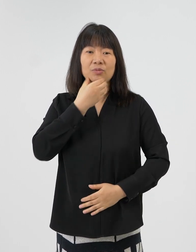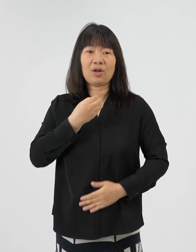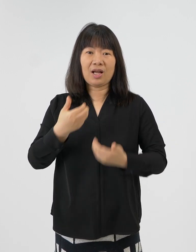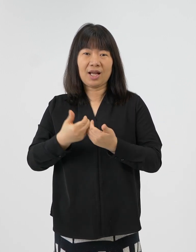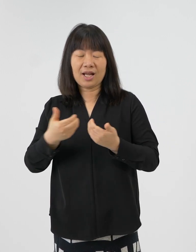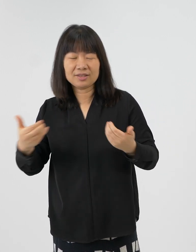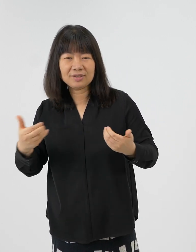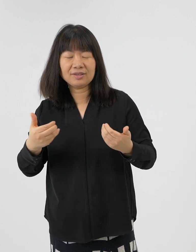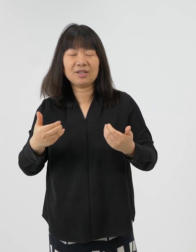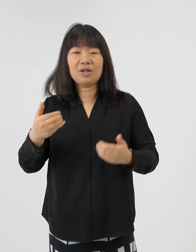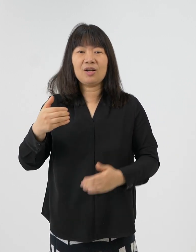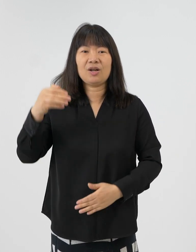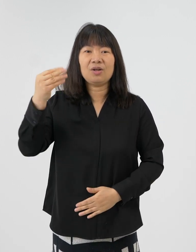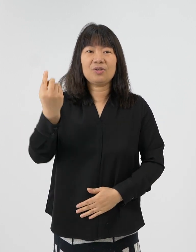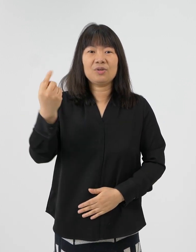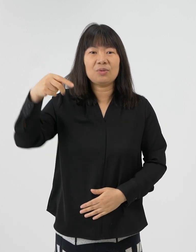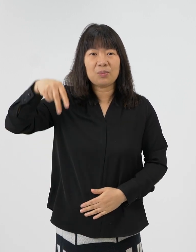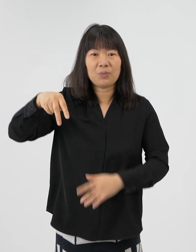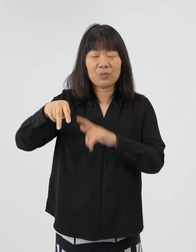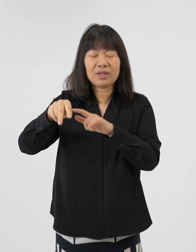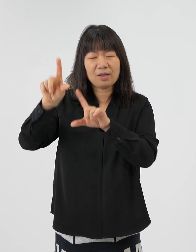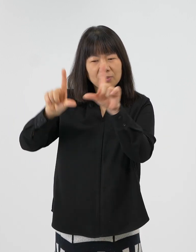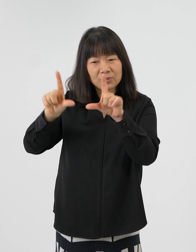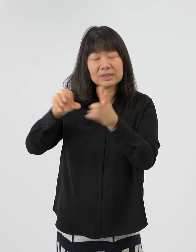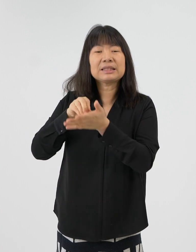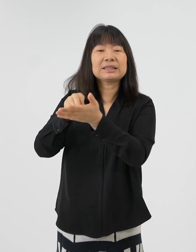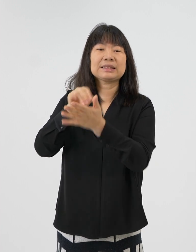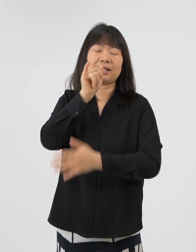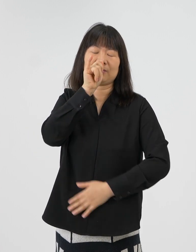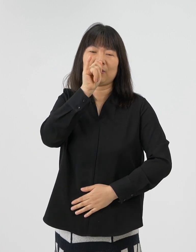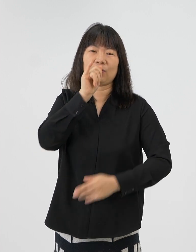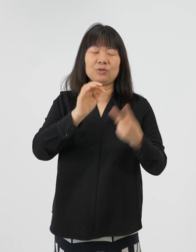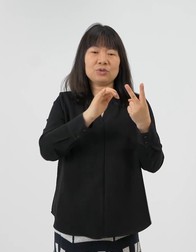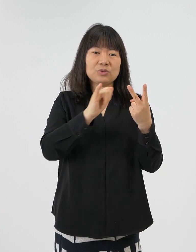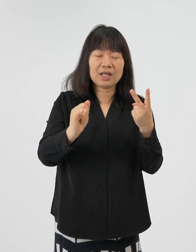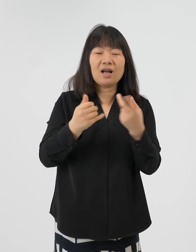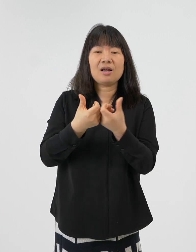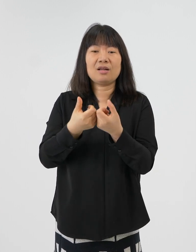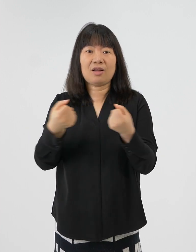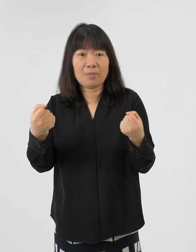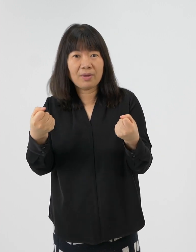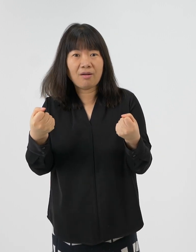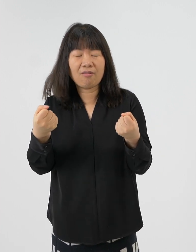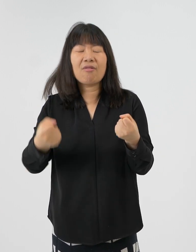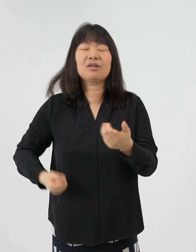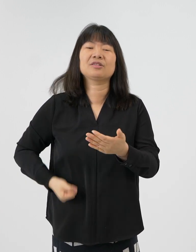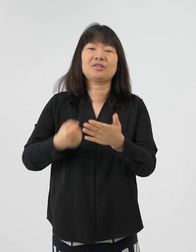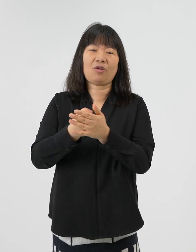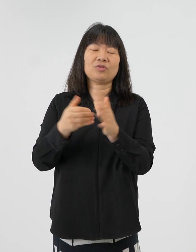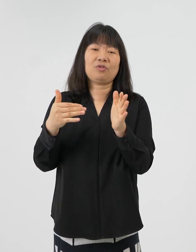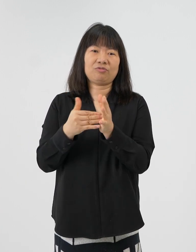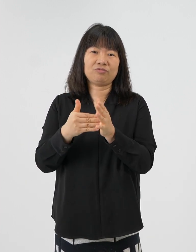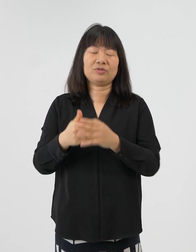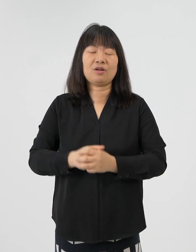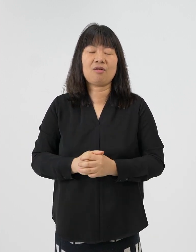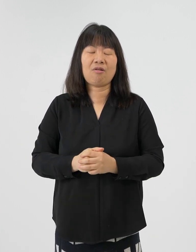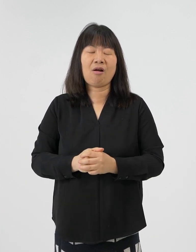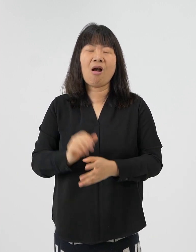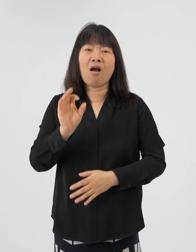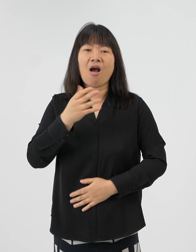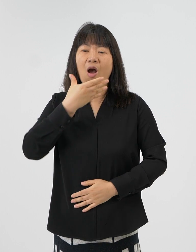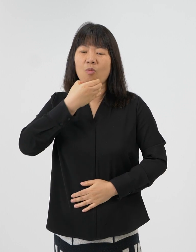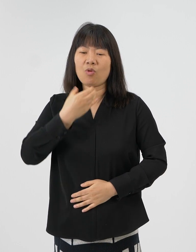롯의 장면들이 등장을 합니다. 이 두 사람은 결별하기로 작정을 하고 아브라함이